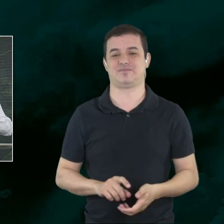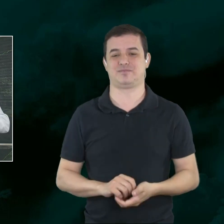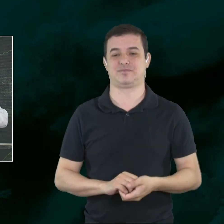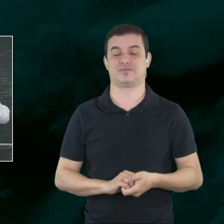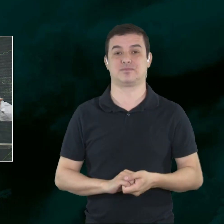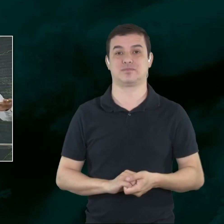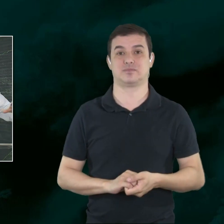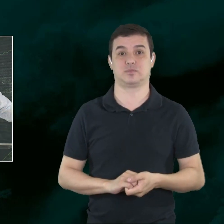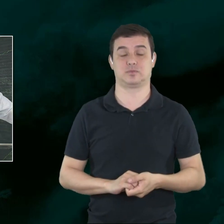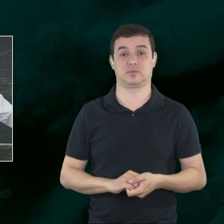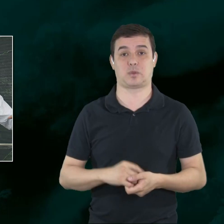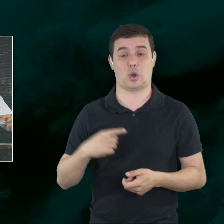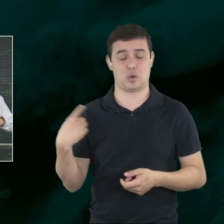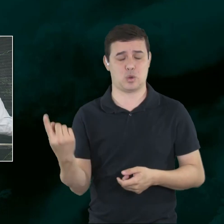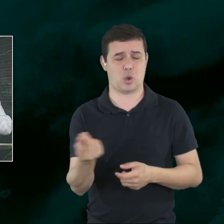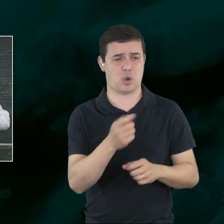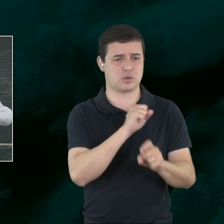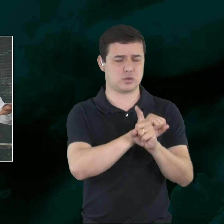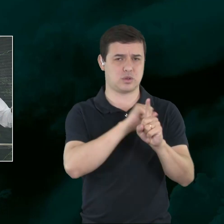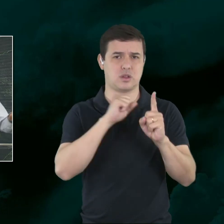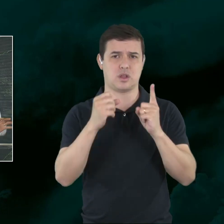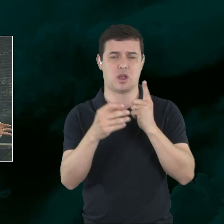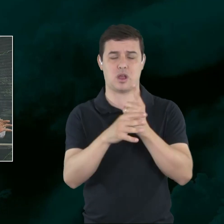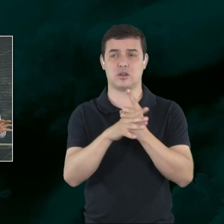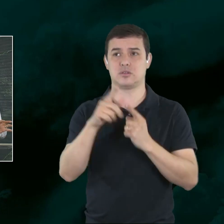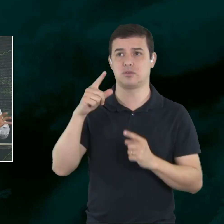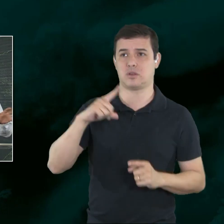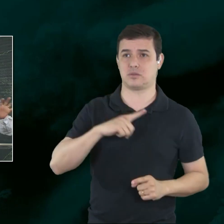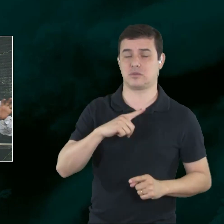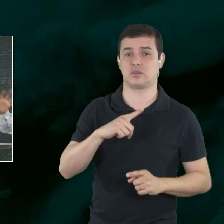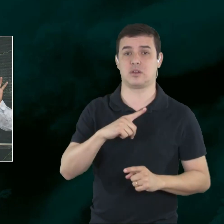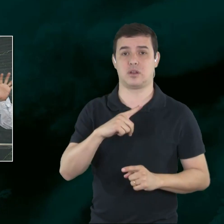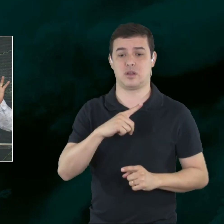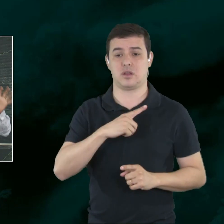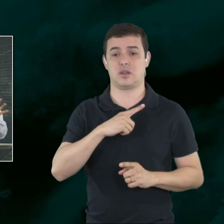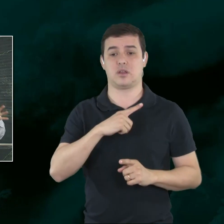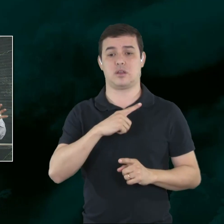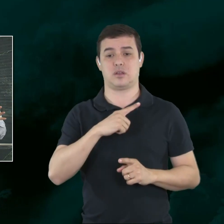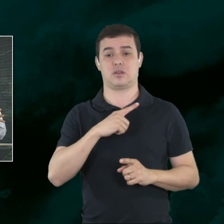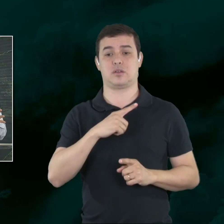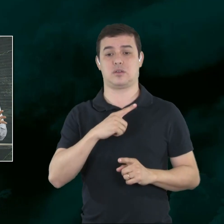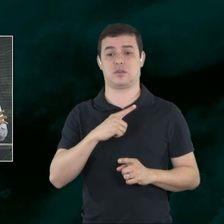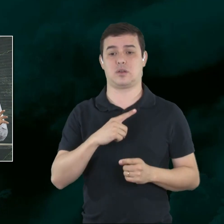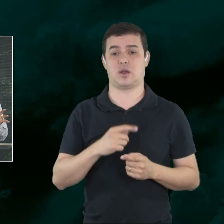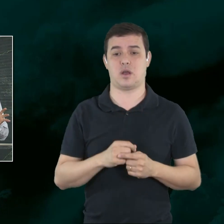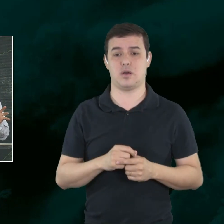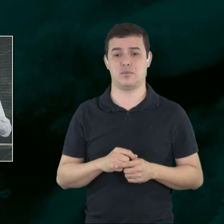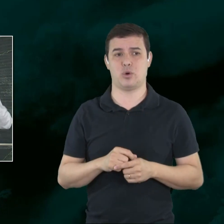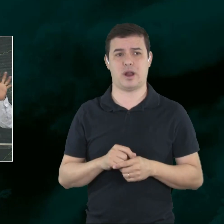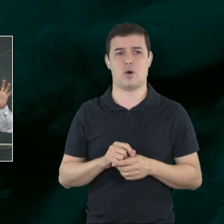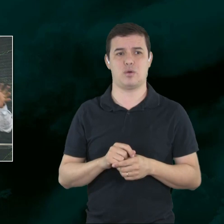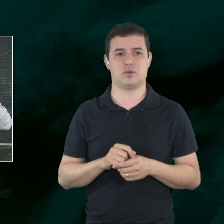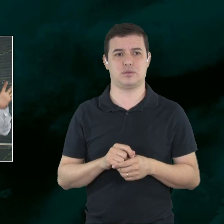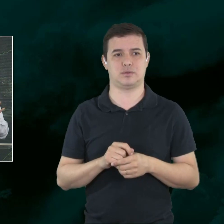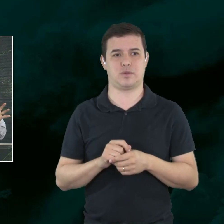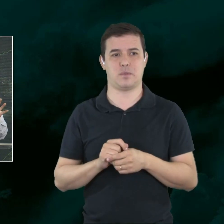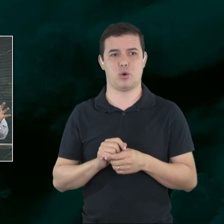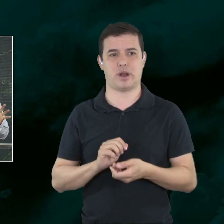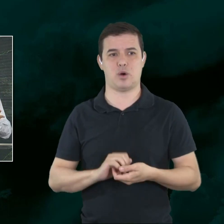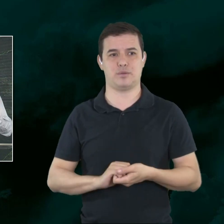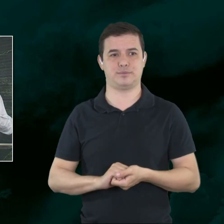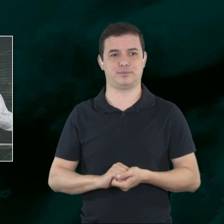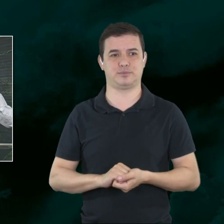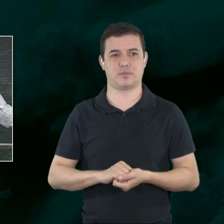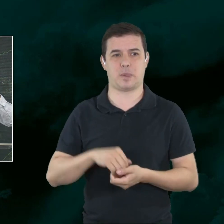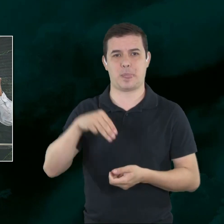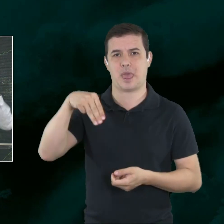morais, eu digo o povo da sociedade ocidental, né? Ainda tem esses conceitos e não conseguem tolerar certas coisas.